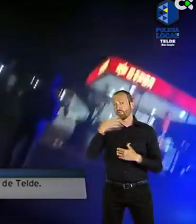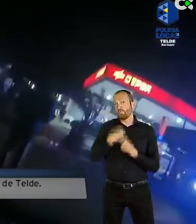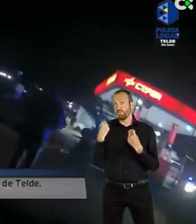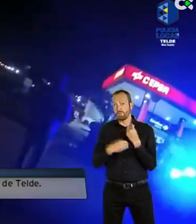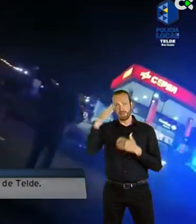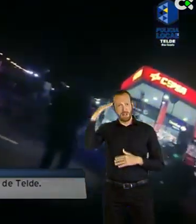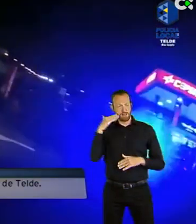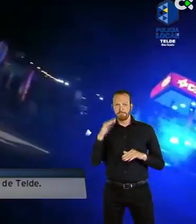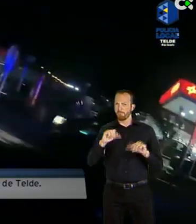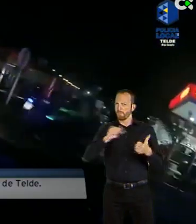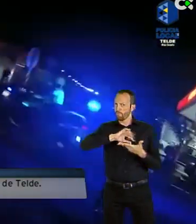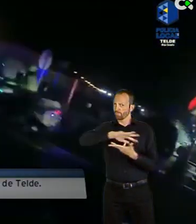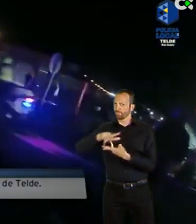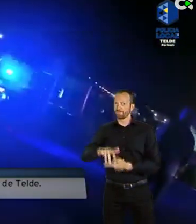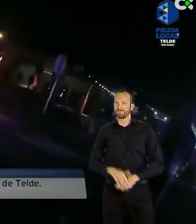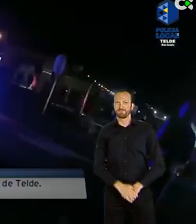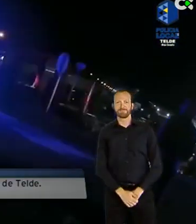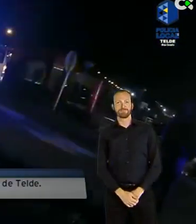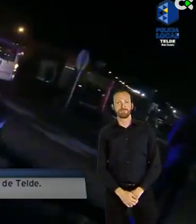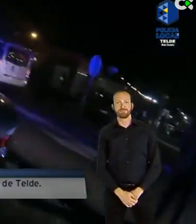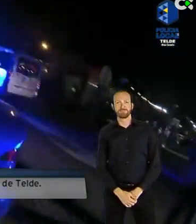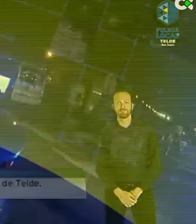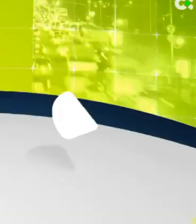de Telde. Comenzamos.